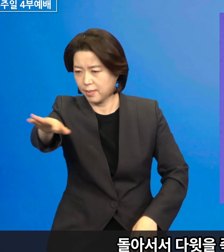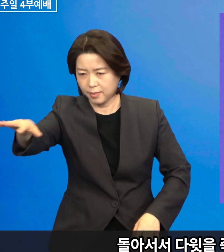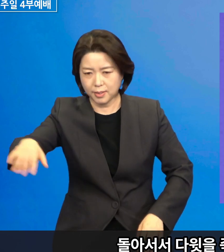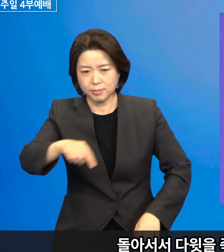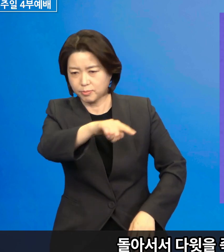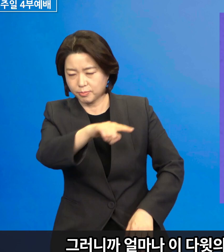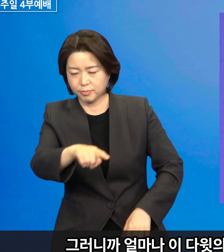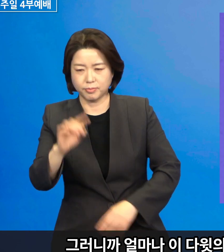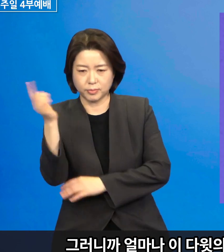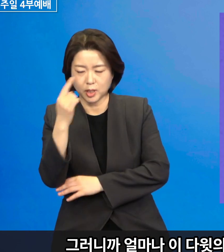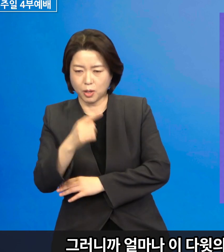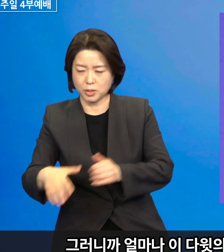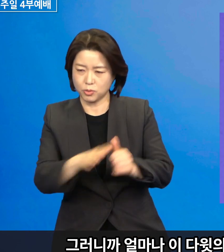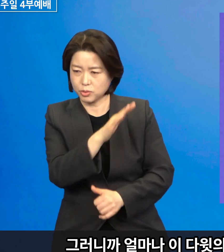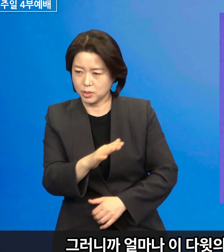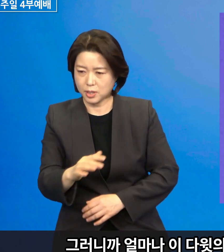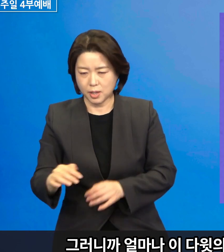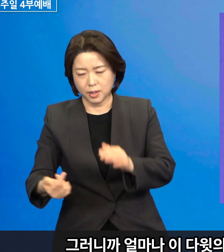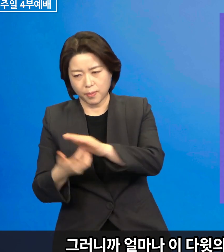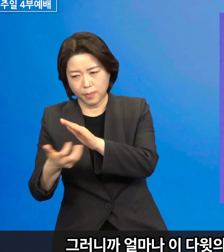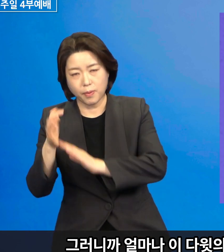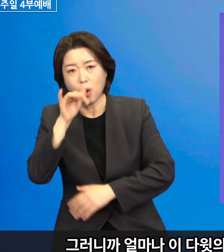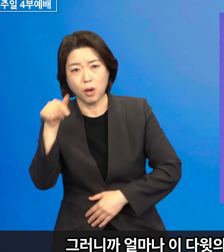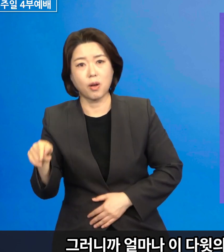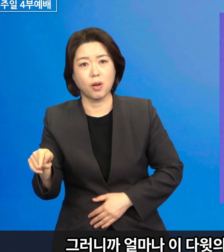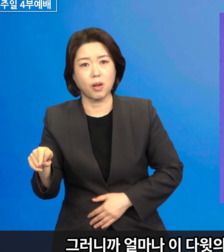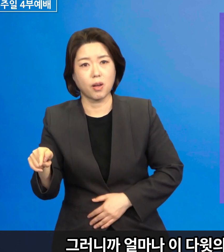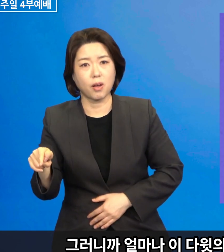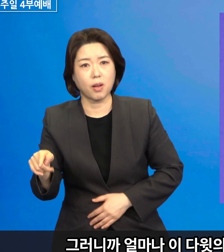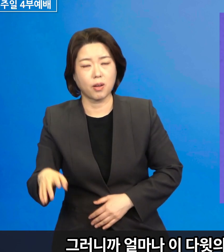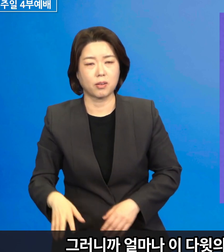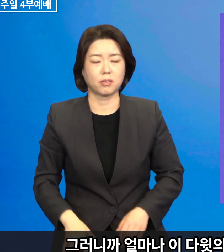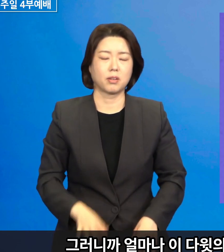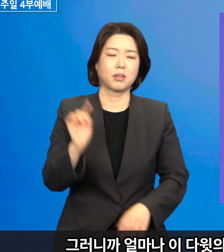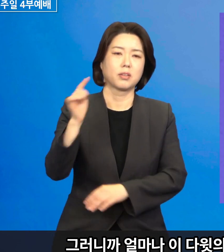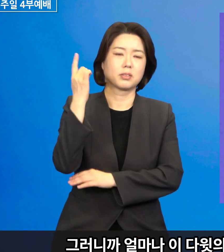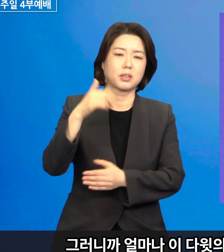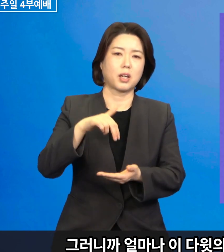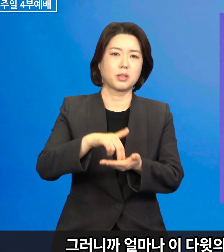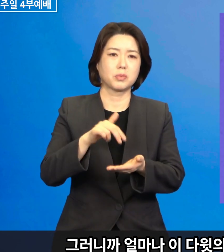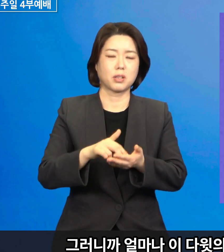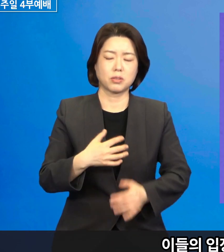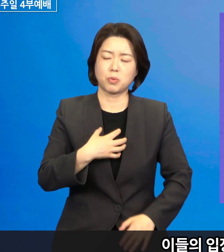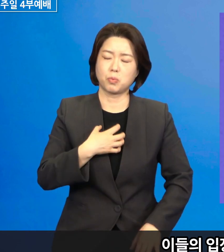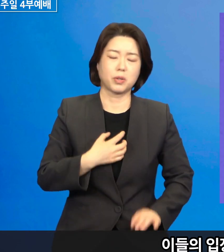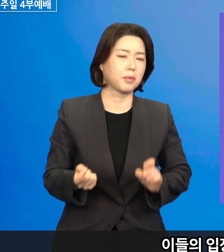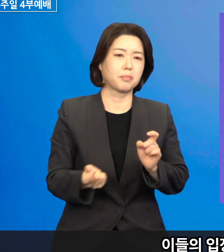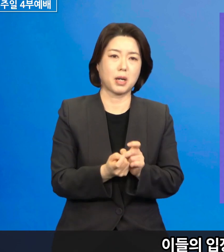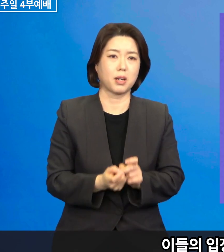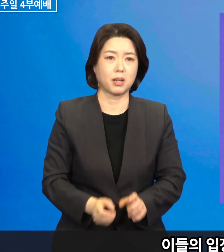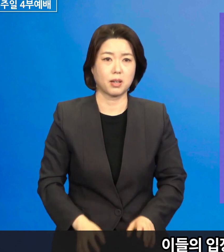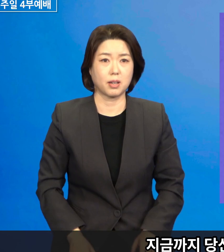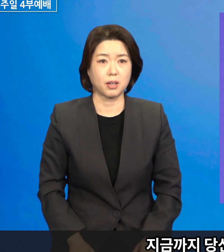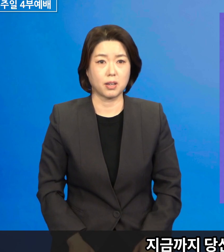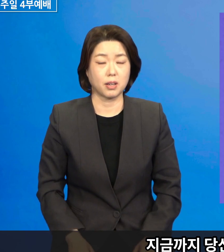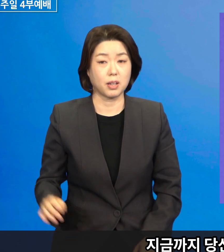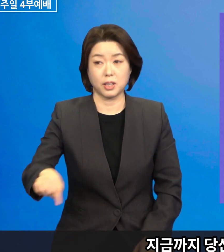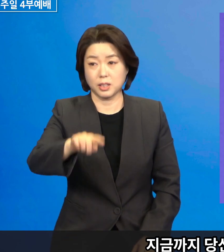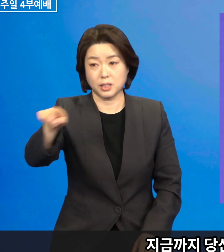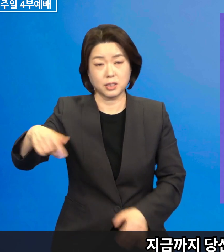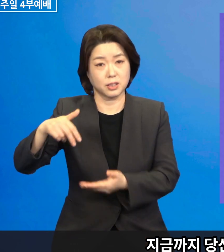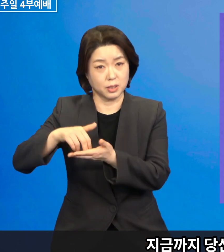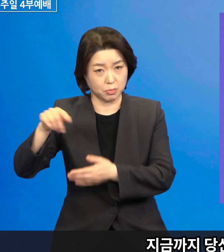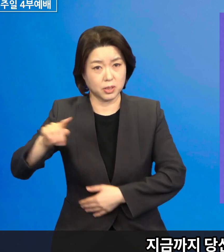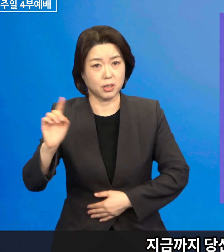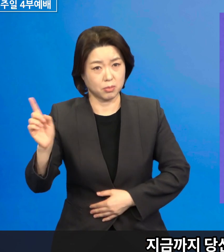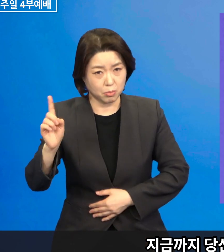거예요. 그러니까 얼마나 이 다윗의 입장에서 이 위기의 상황입니까? 이들의 입장은 그겁니다.